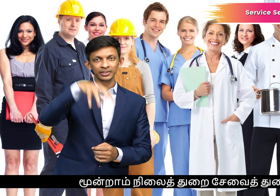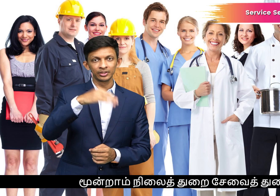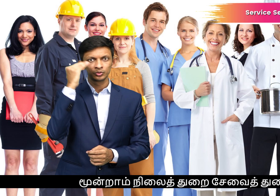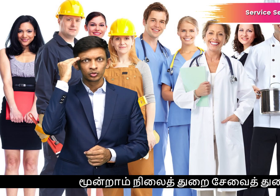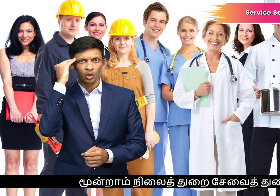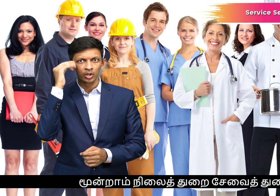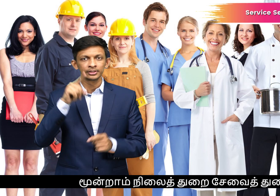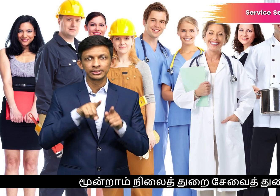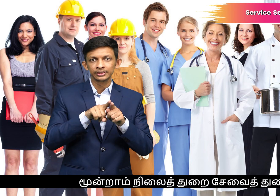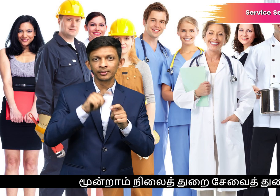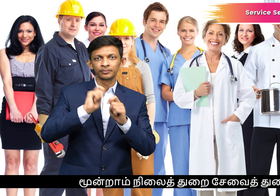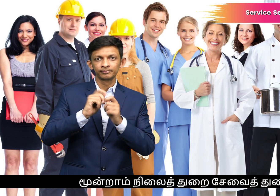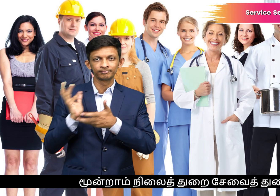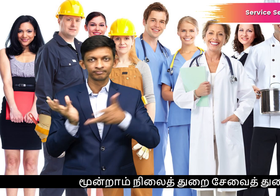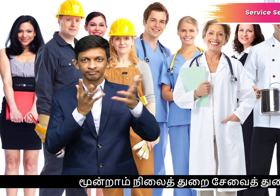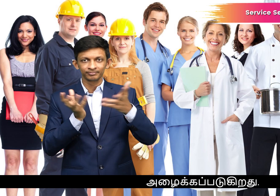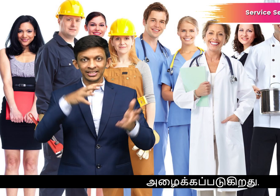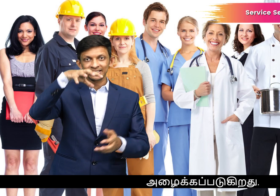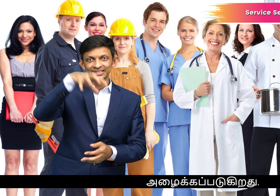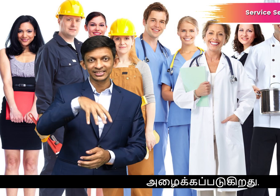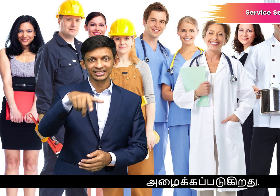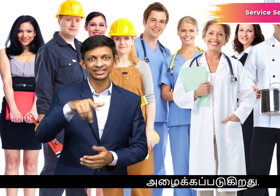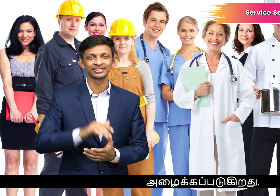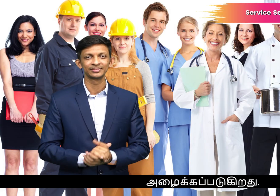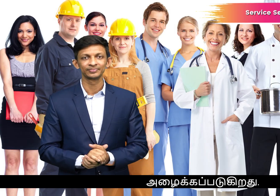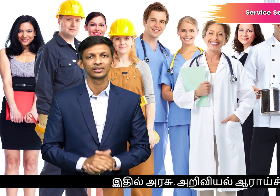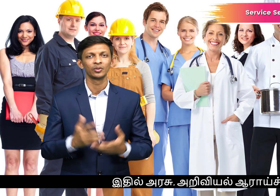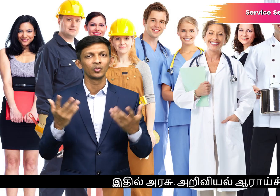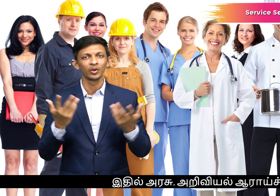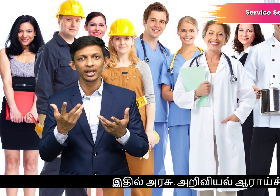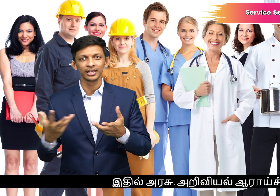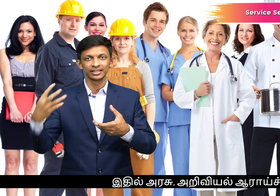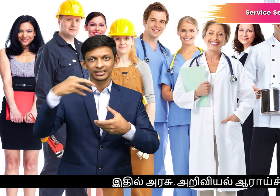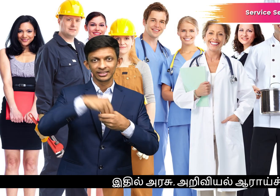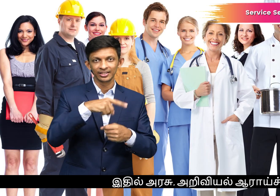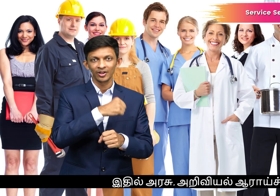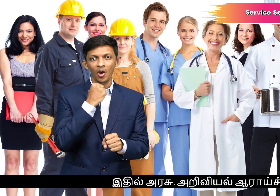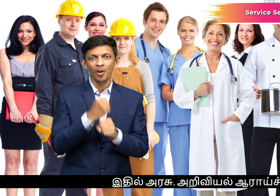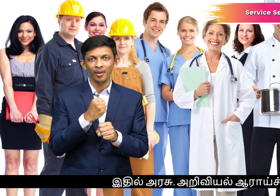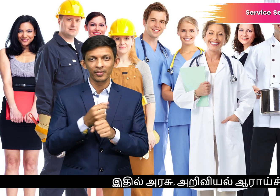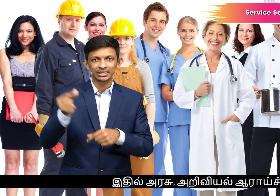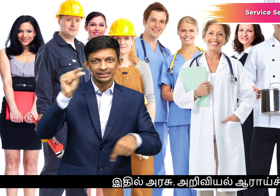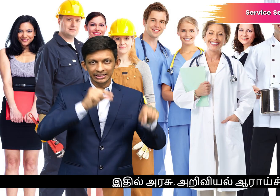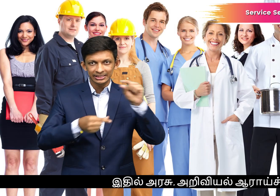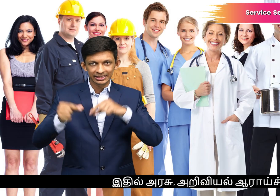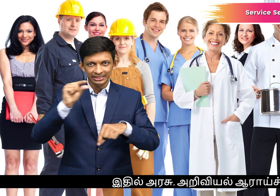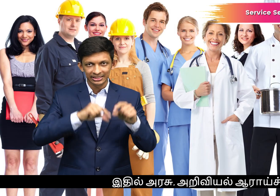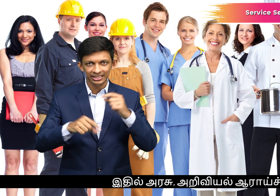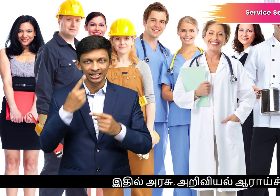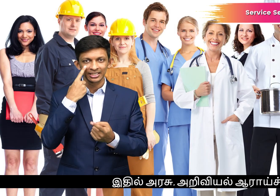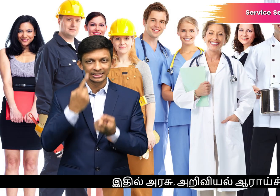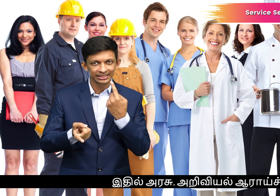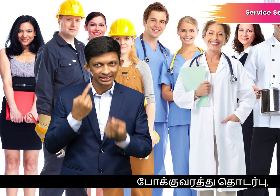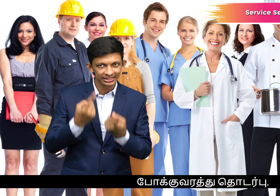மூன்றாம் நிலைத்துறை சேவைத்துறை என்று அழைக்கப்படுகிறது. இதில் அரசு, அறிவியல்